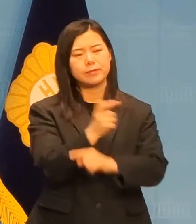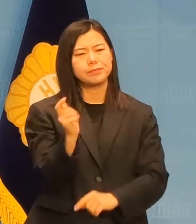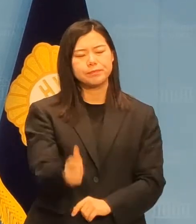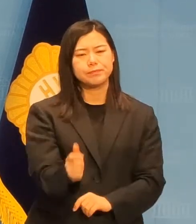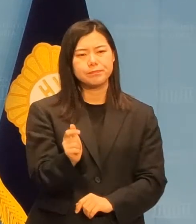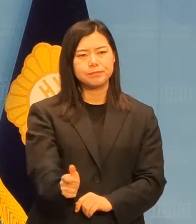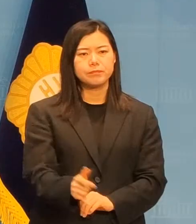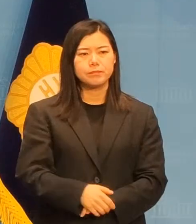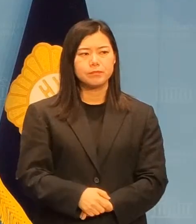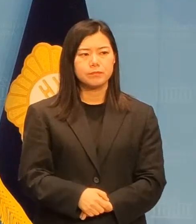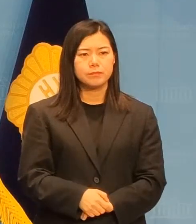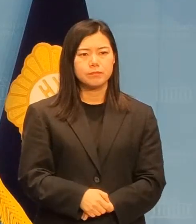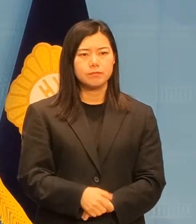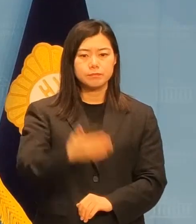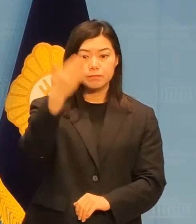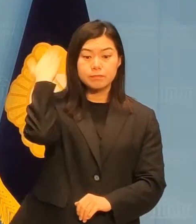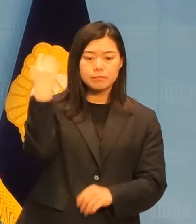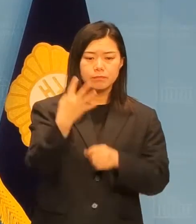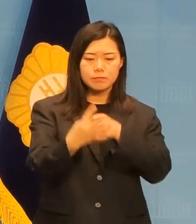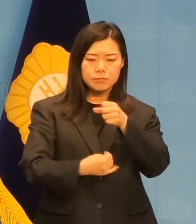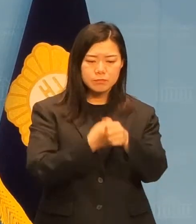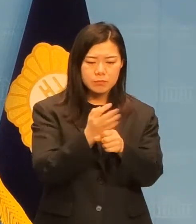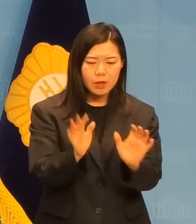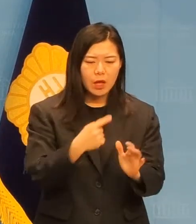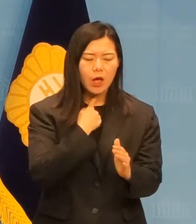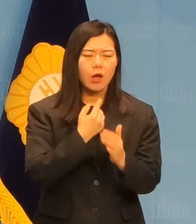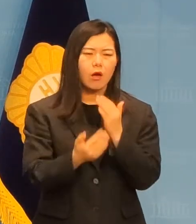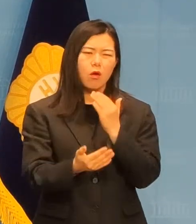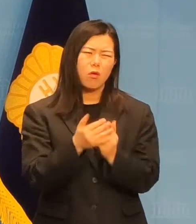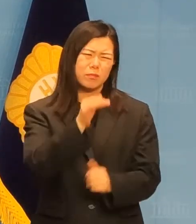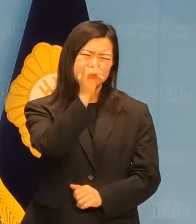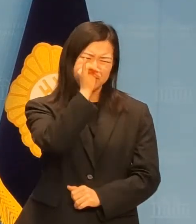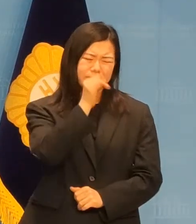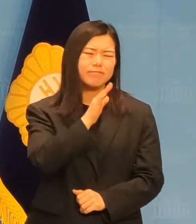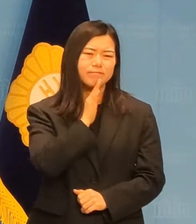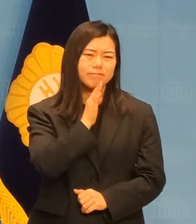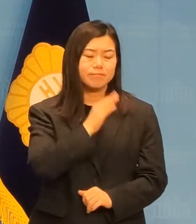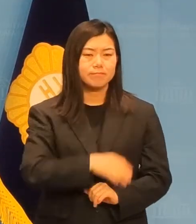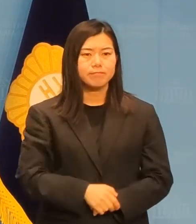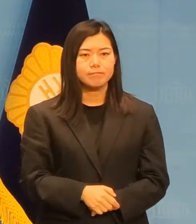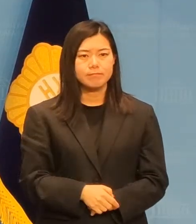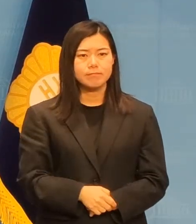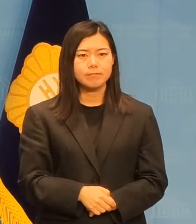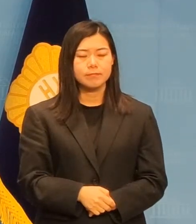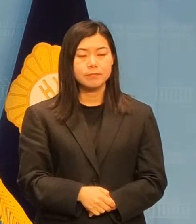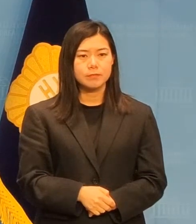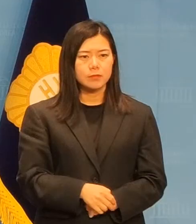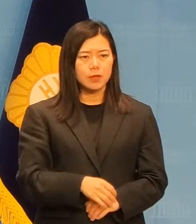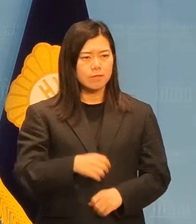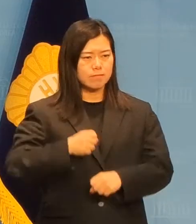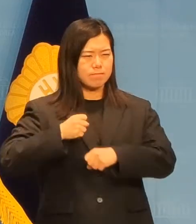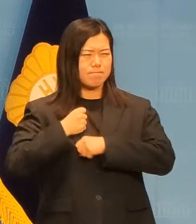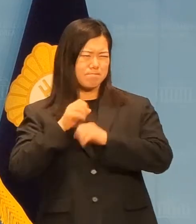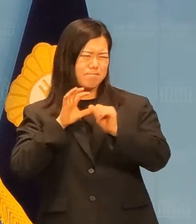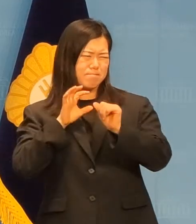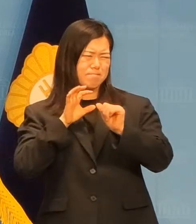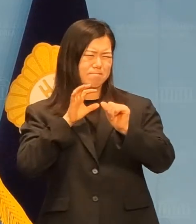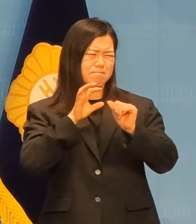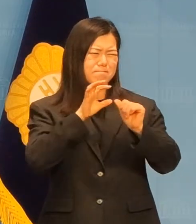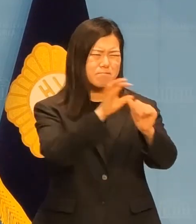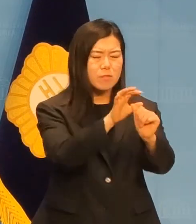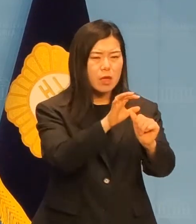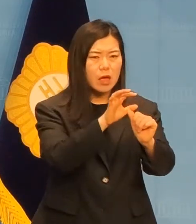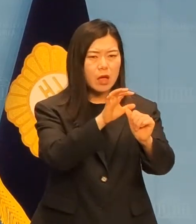않습니다. 지난 수십 년의 경험이 이를 증명합니다. 군사적 압박과 제재의